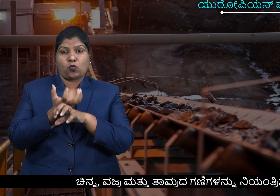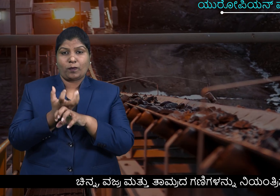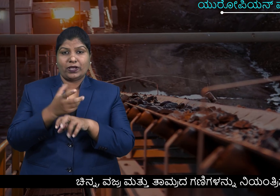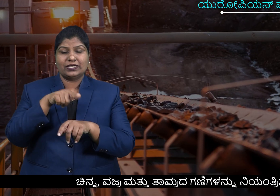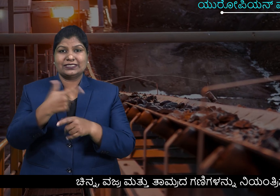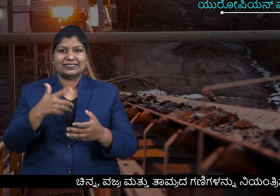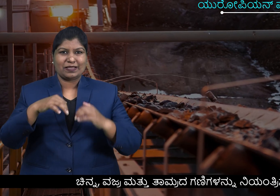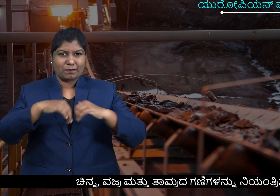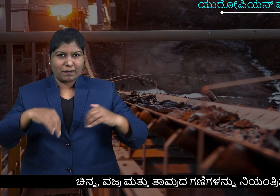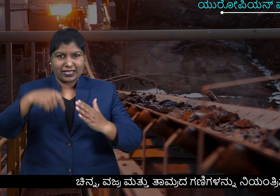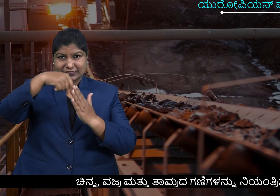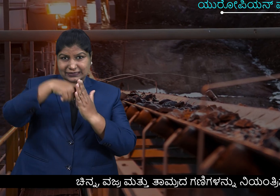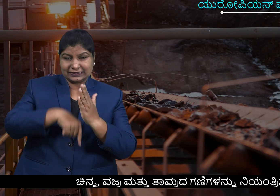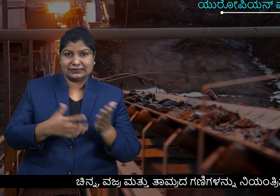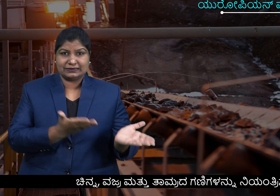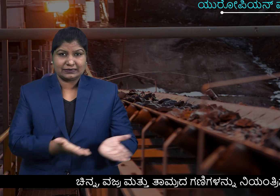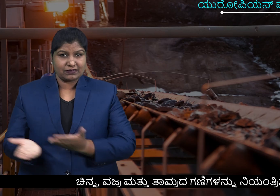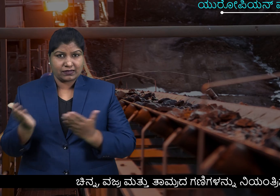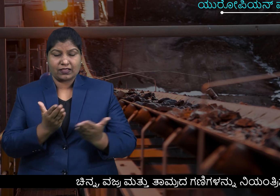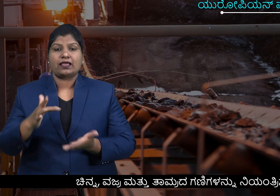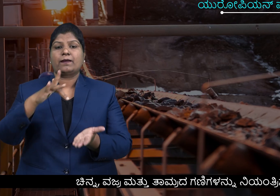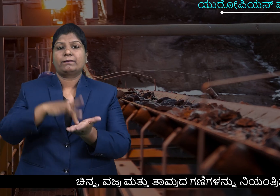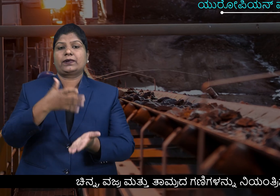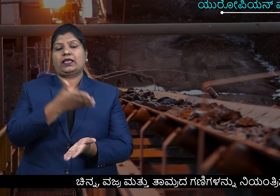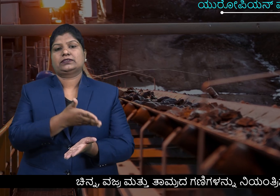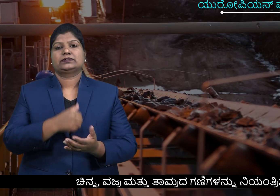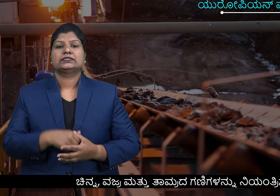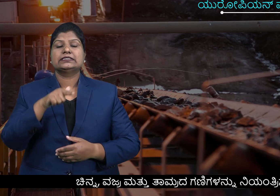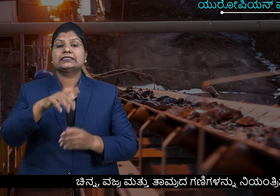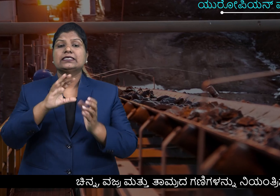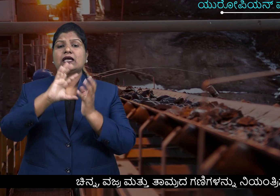ಮತ್ತು ತಾಮ್ರದ ಗಣಿಗಳನ್ನು ನಿಯಂತ್ರಿಸುತ್ತಾರೆ.